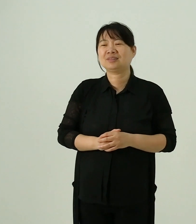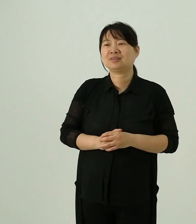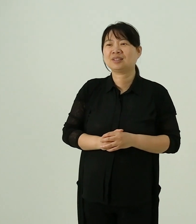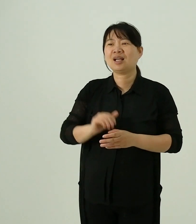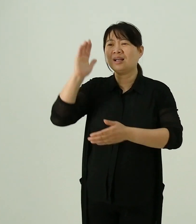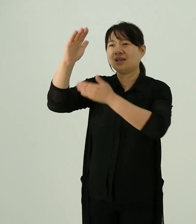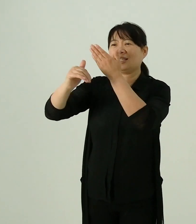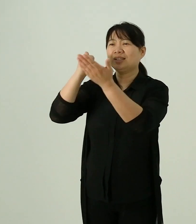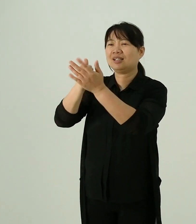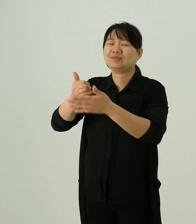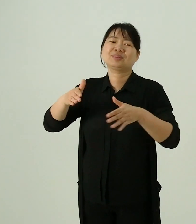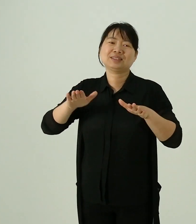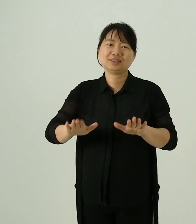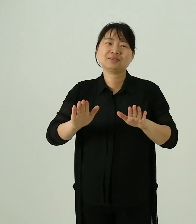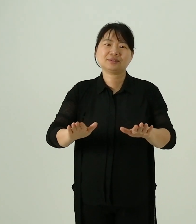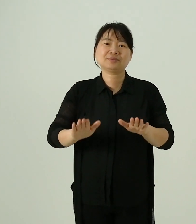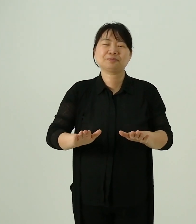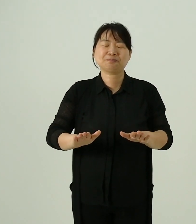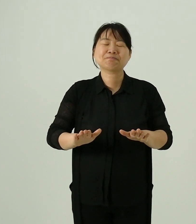삼는 자의